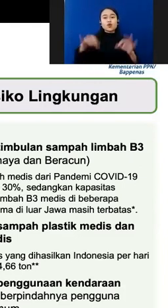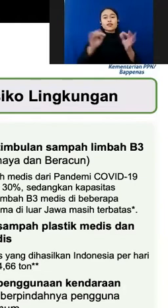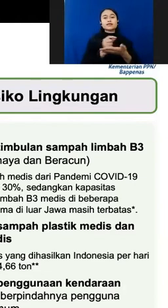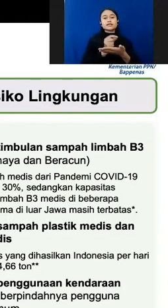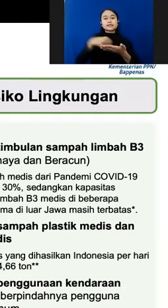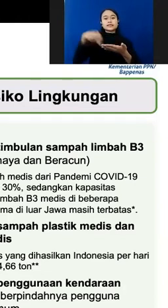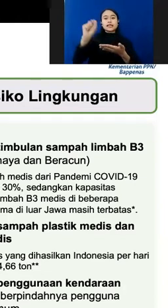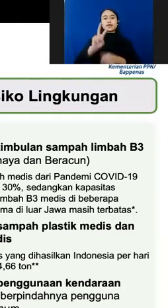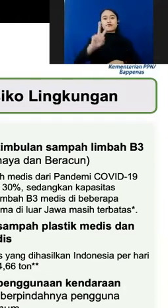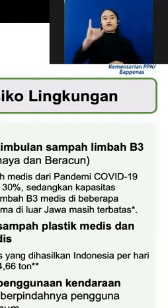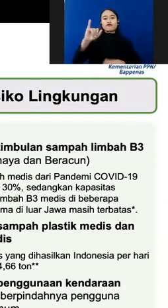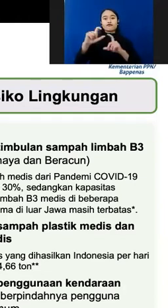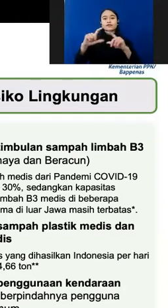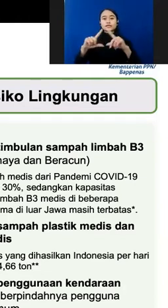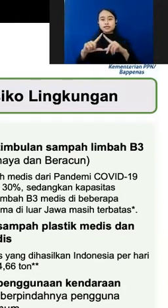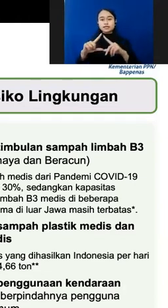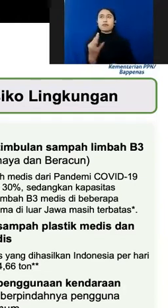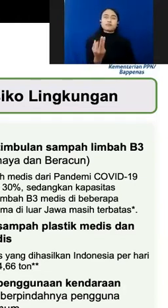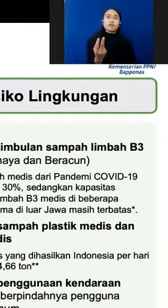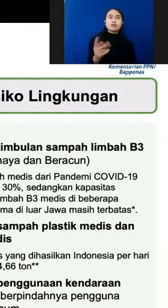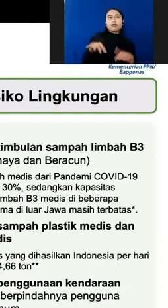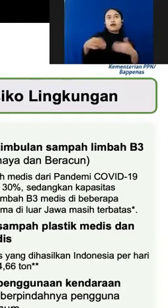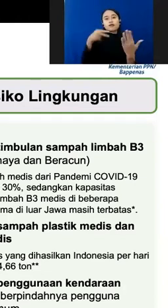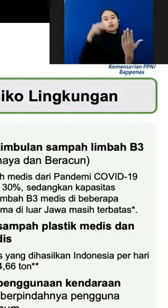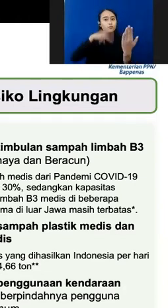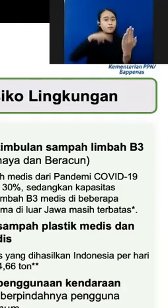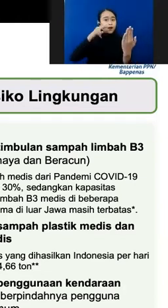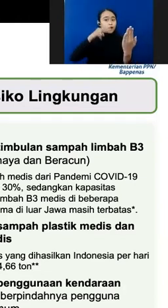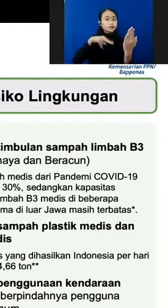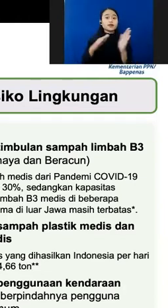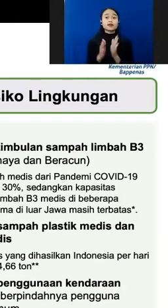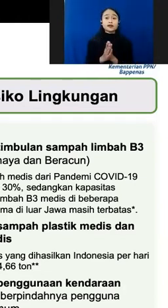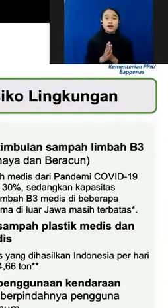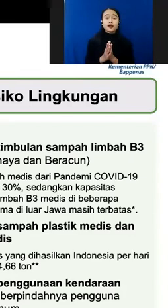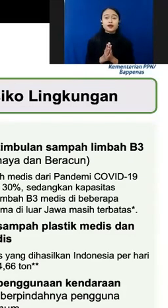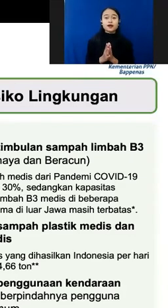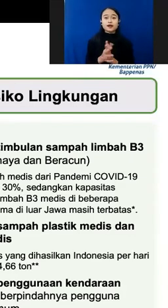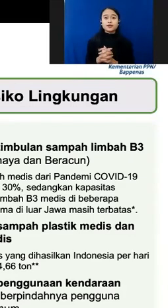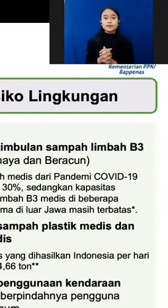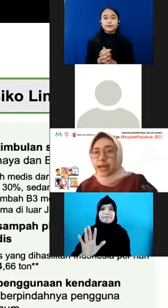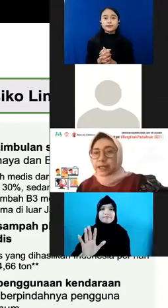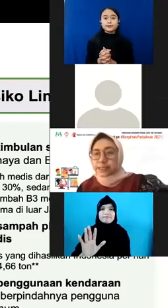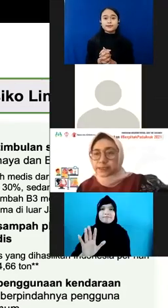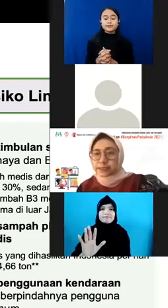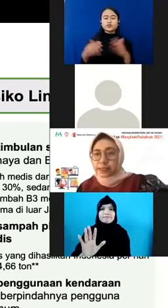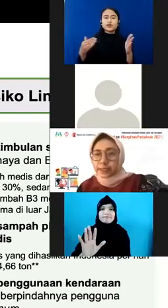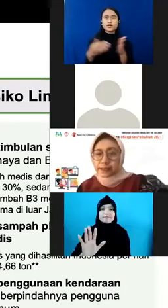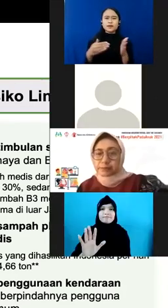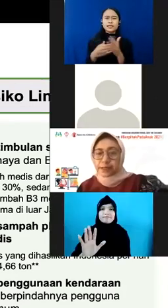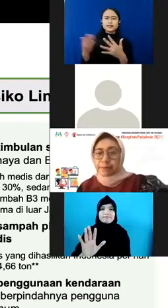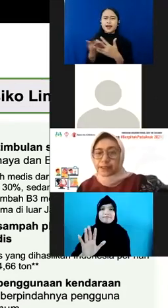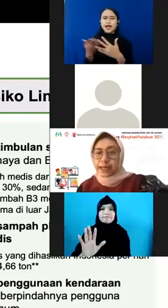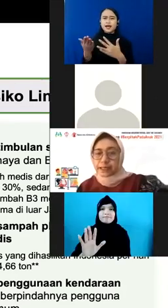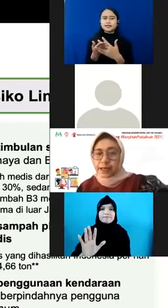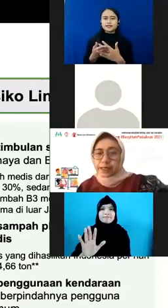kita Baik itu nilai matematika atau membaca Serta tentunya dengan adanya Keterbatasan akses internet